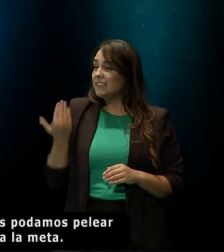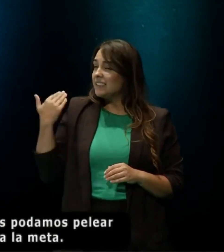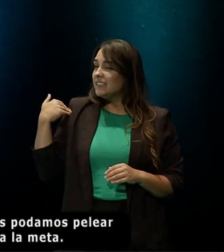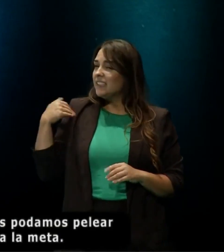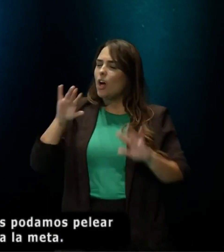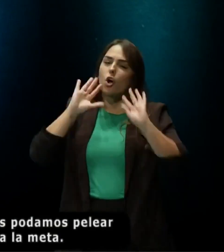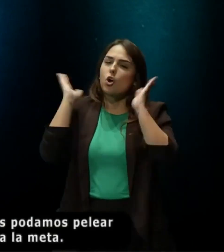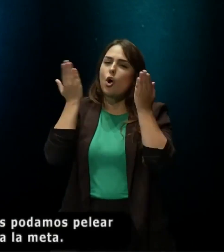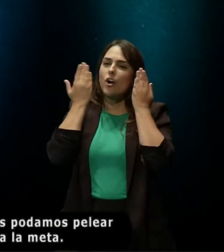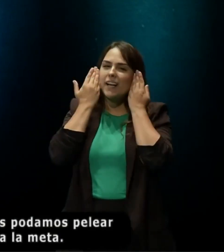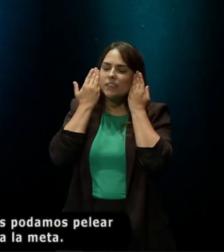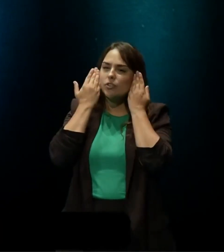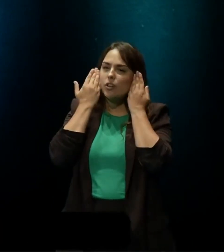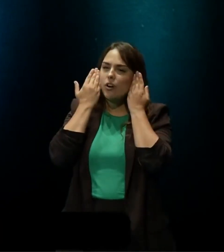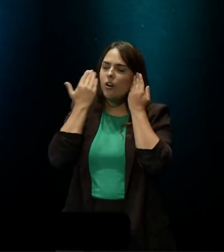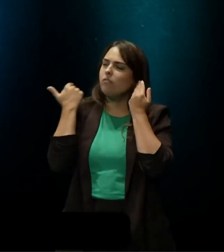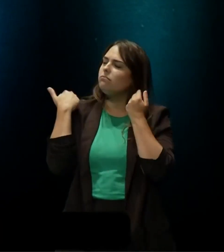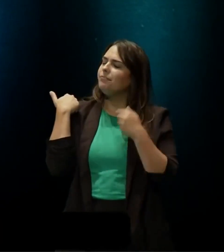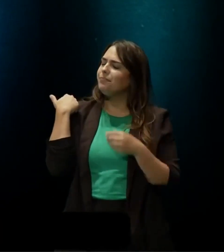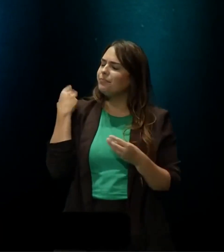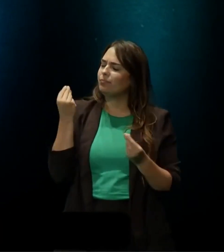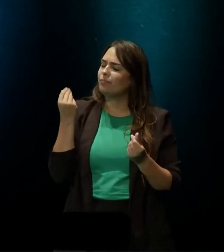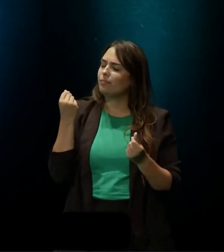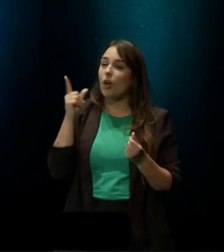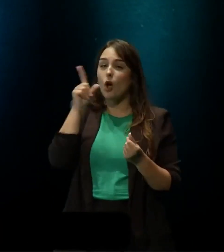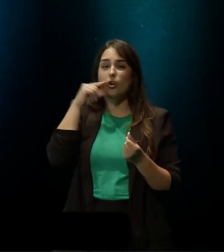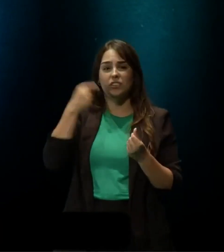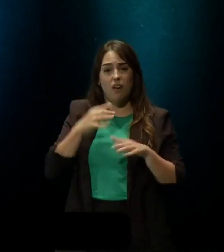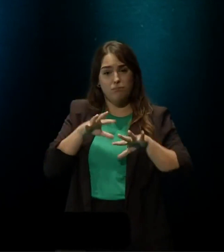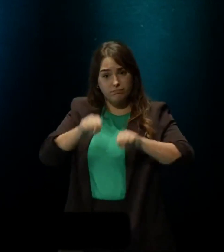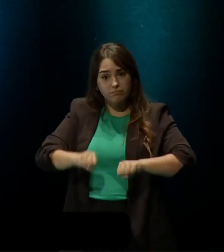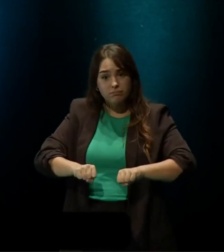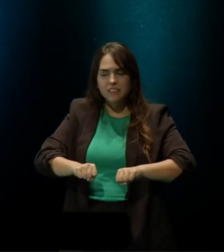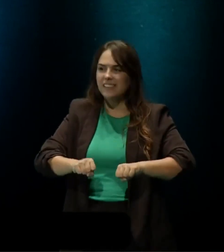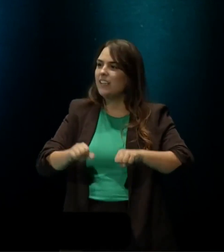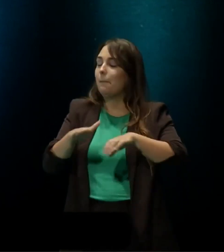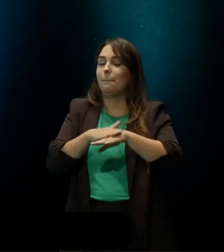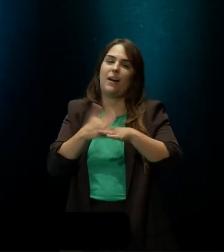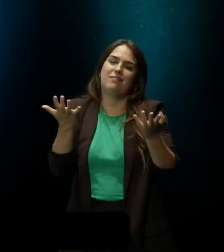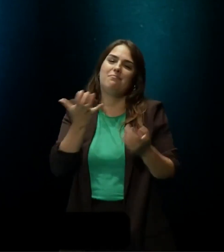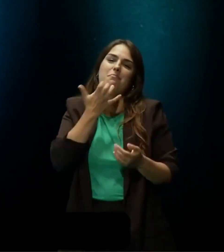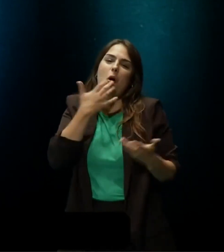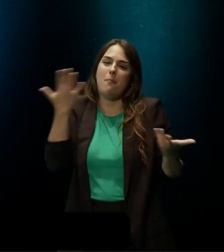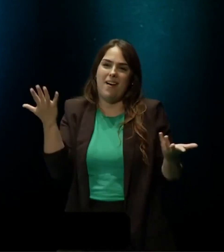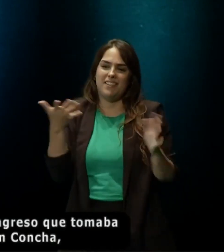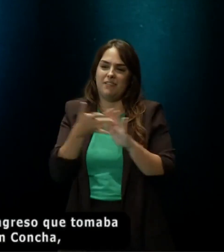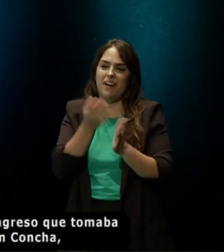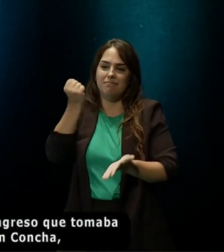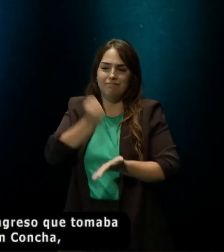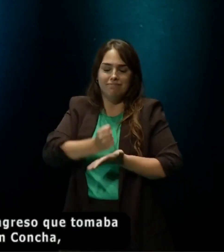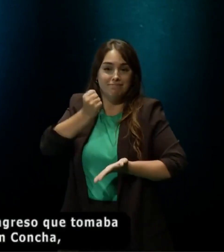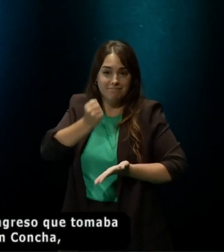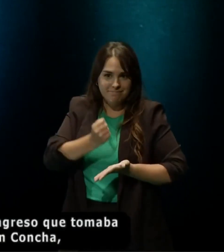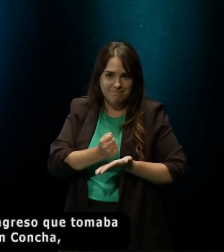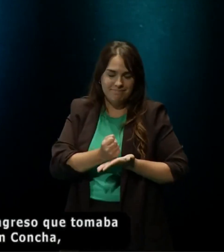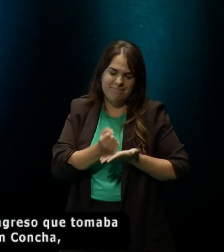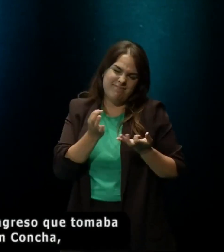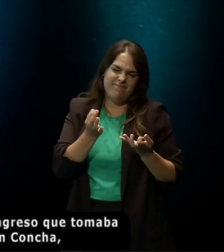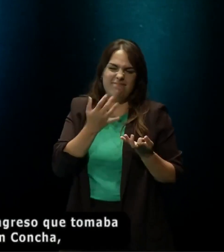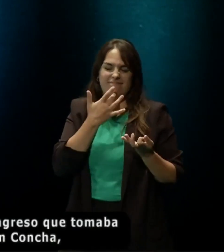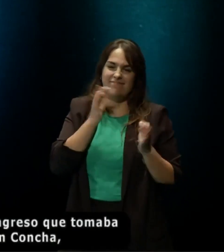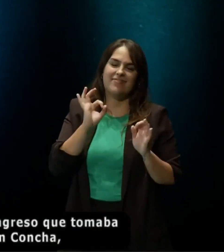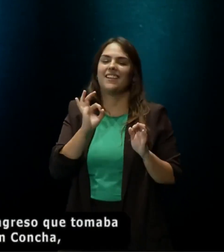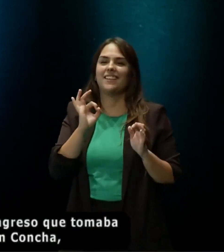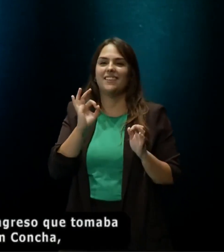congreso que tomaba posesión Concha, perdonad que no es una broma, es un símbolo, pero Concha